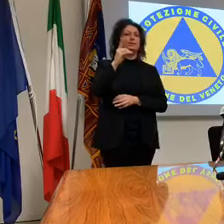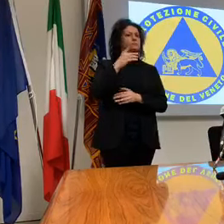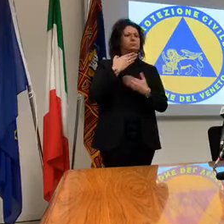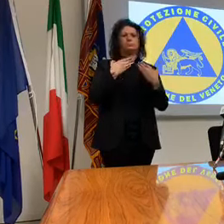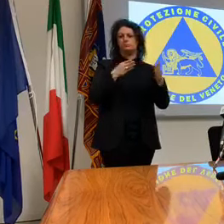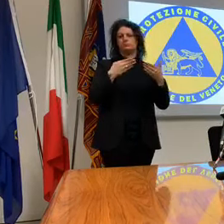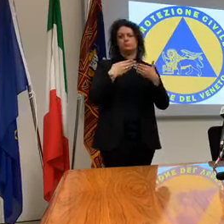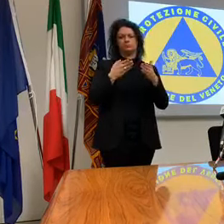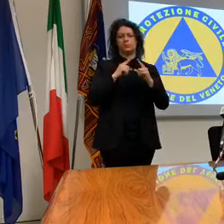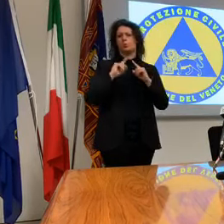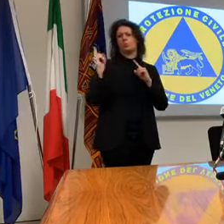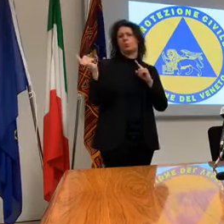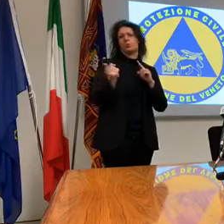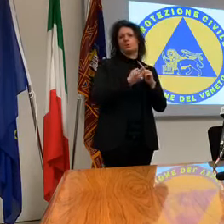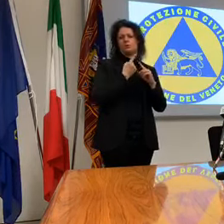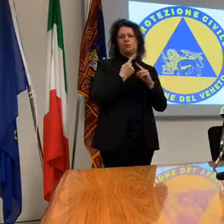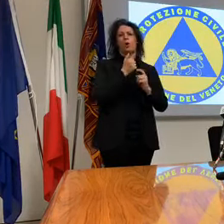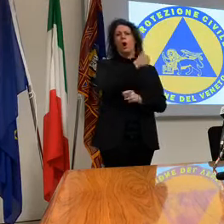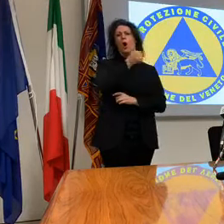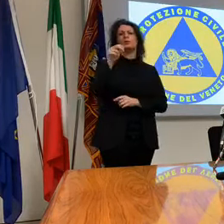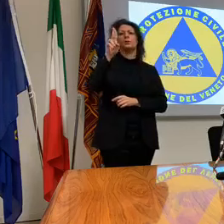ogni singola USL. Dopodiché